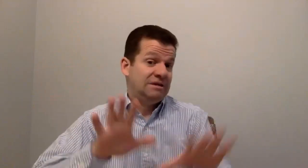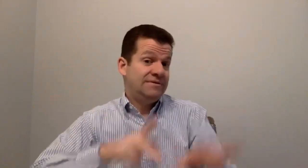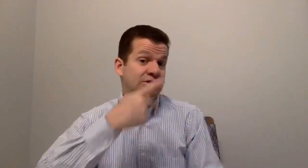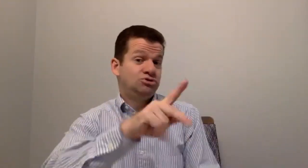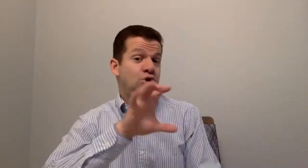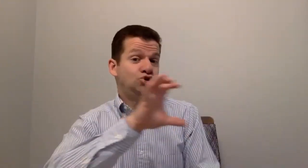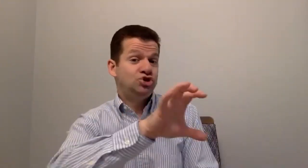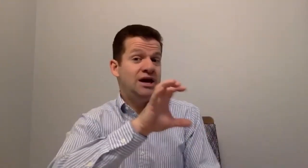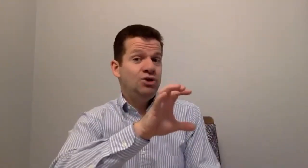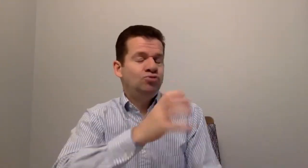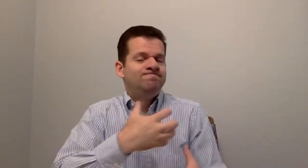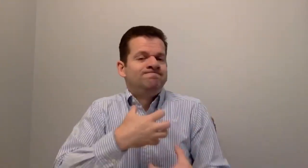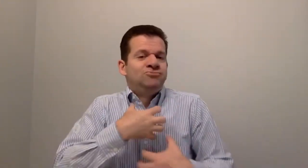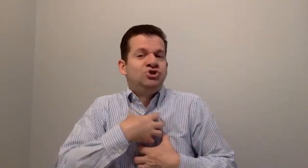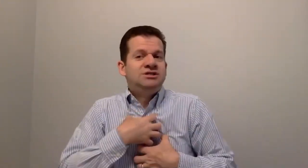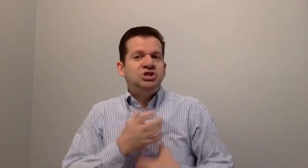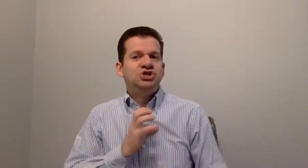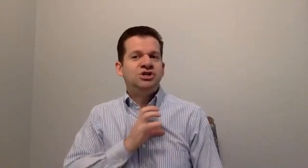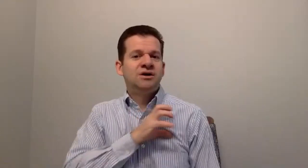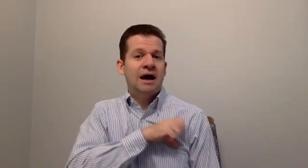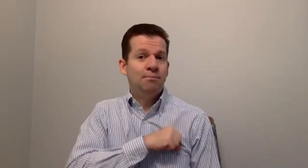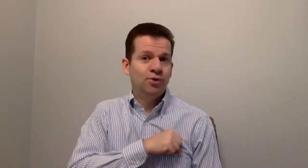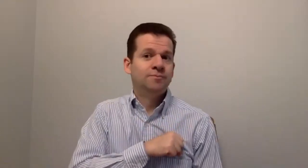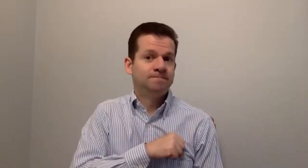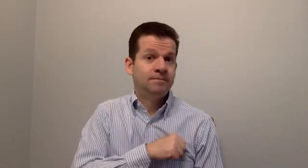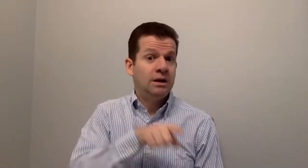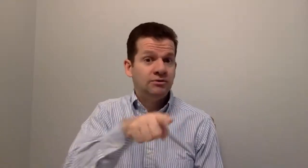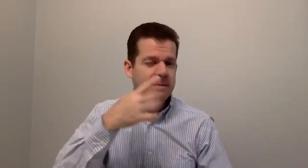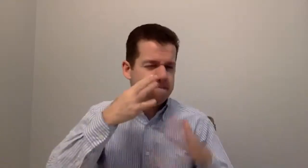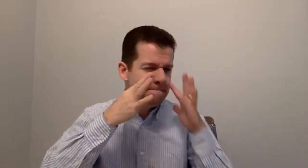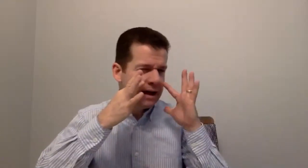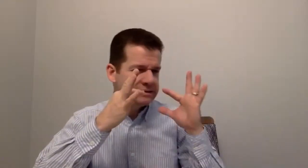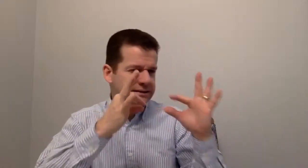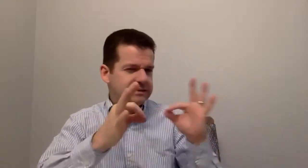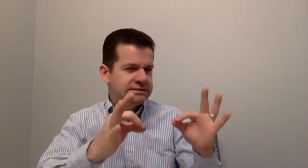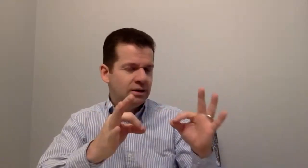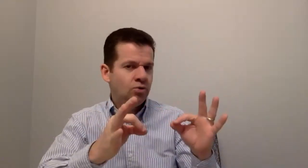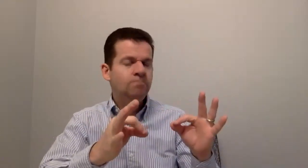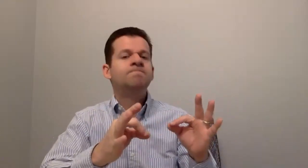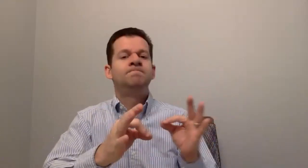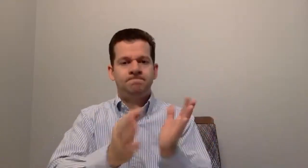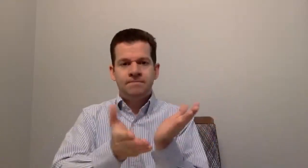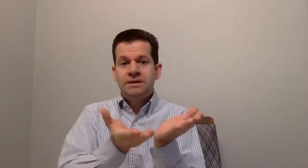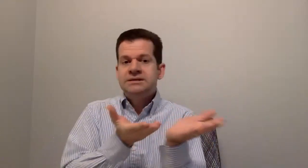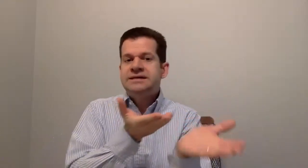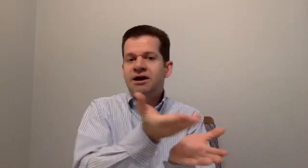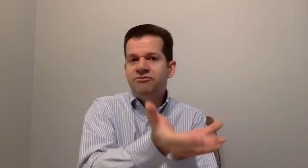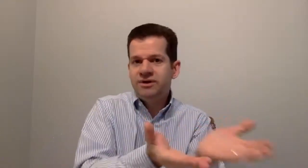Talvez é o seu jeito de sentir amor. Você presta atenção e serve,